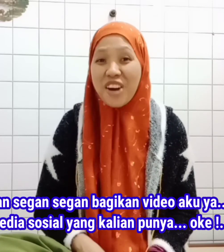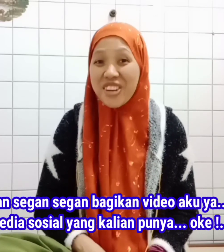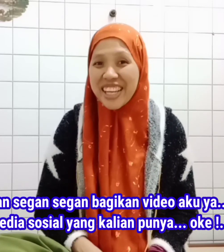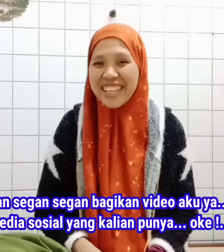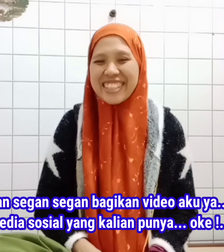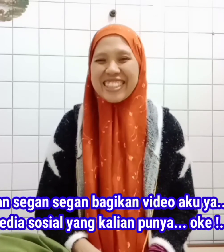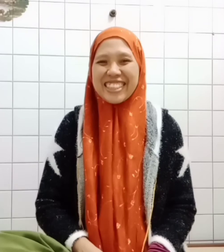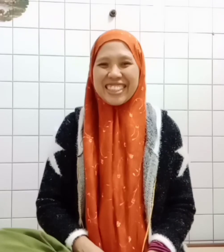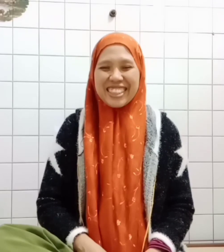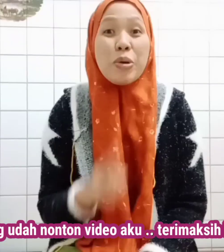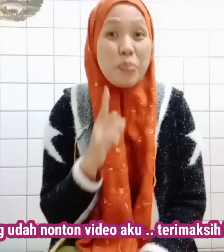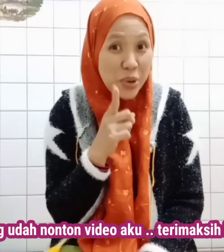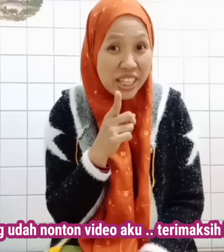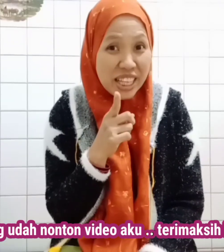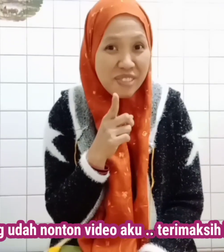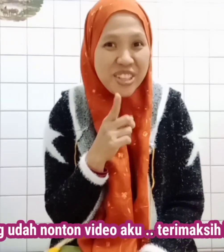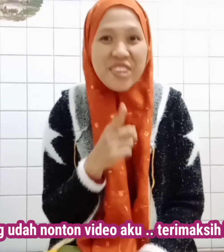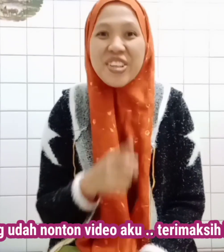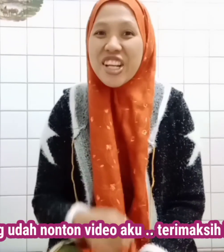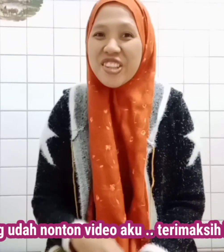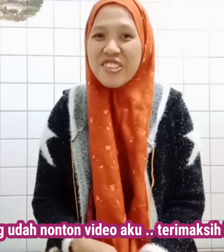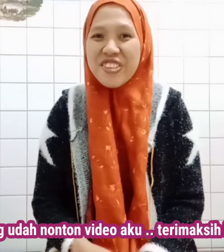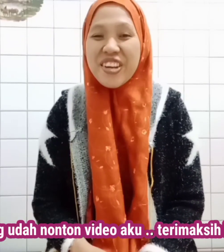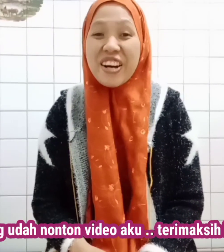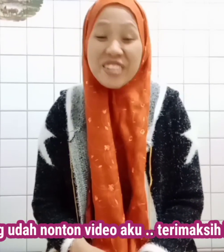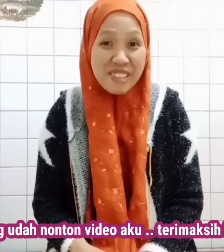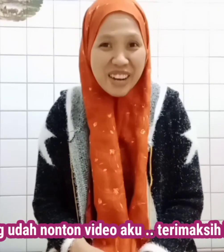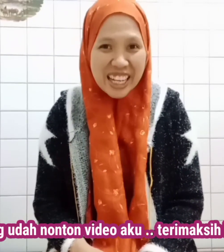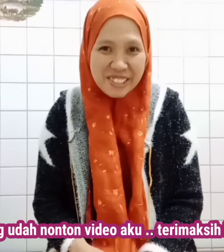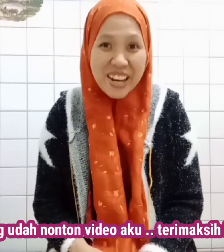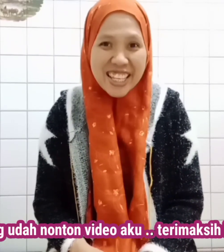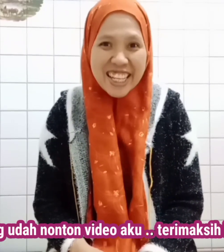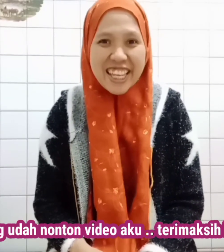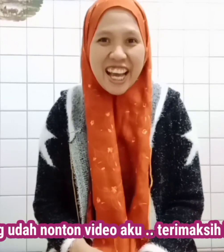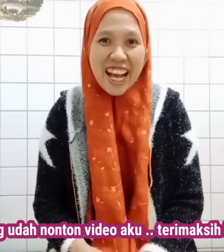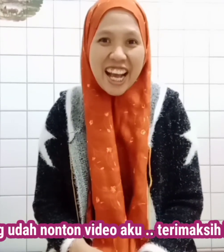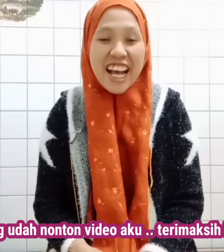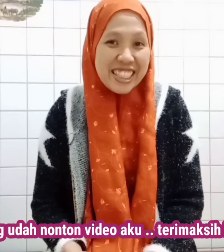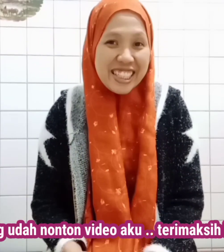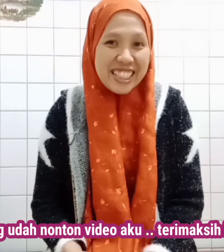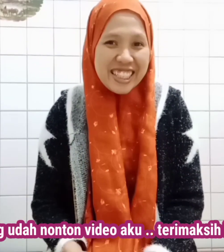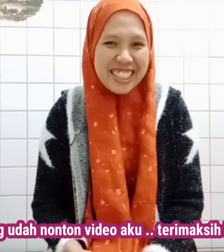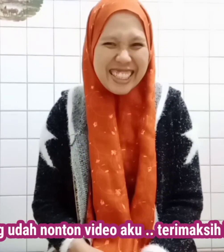oke? Buat kamu yang udah nonton video aku, terima kasih banyak ya.